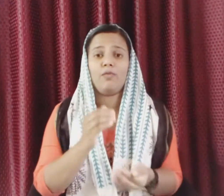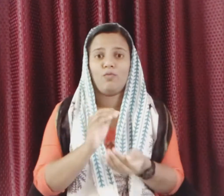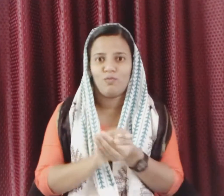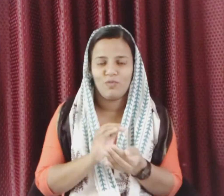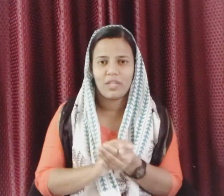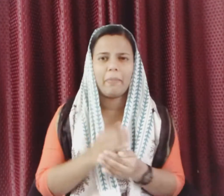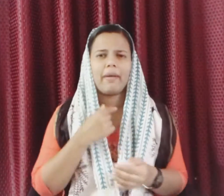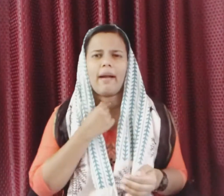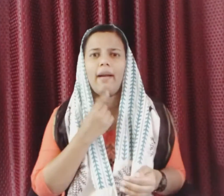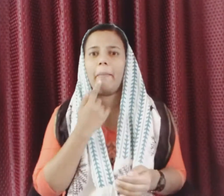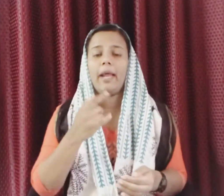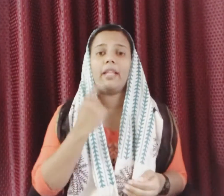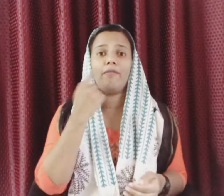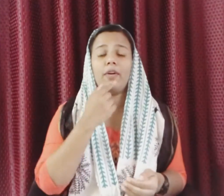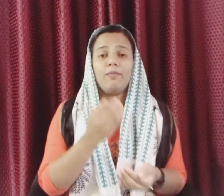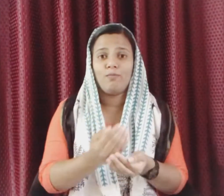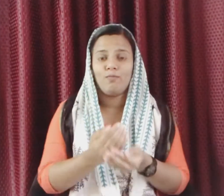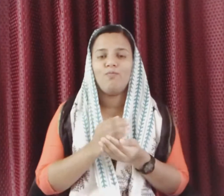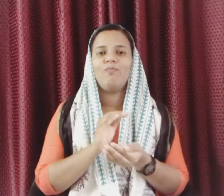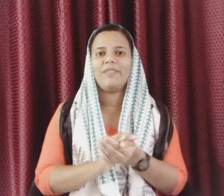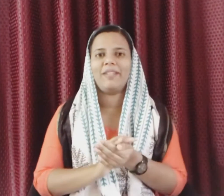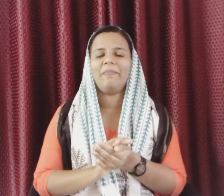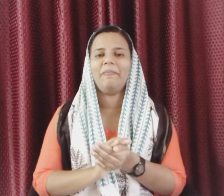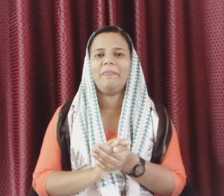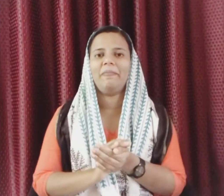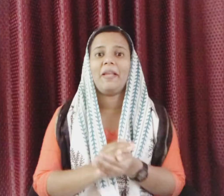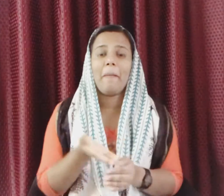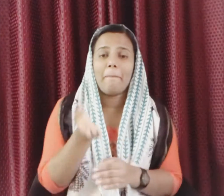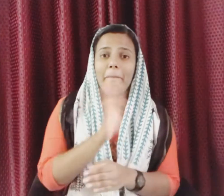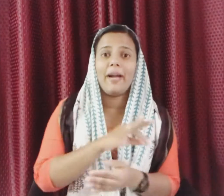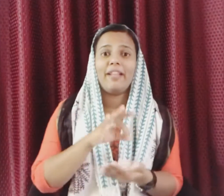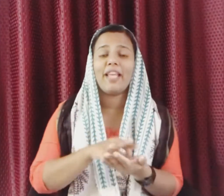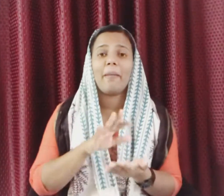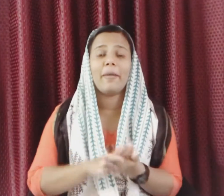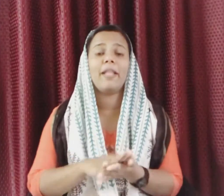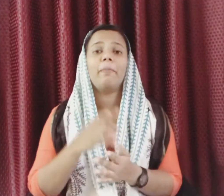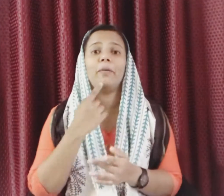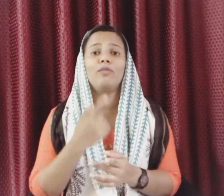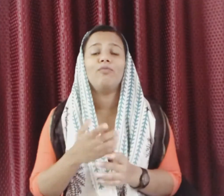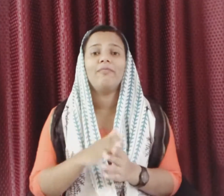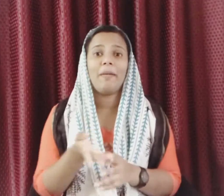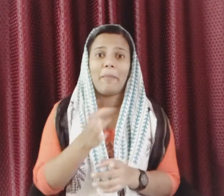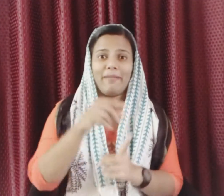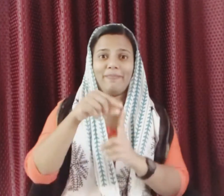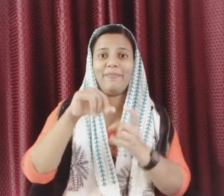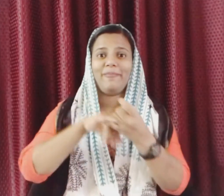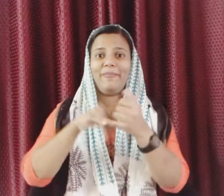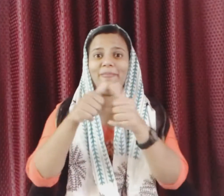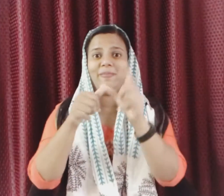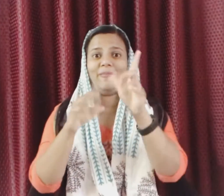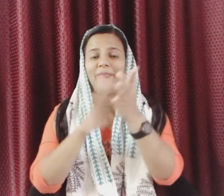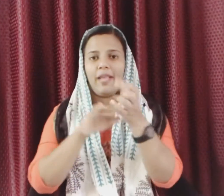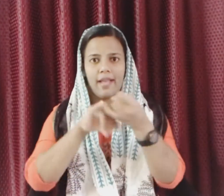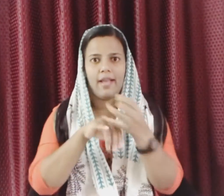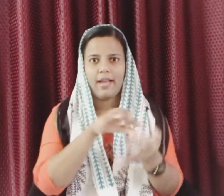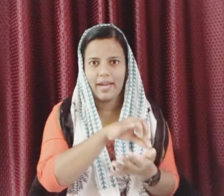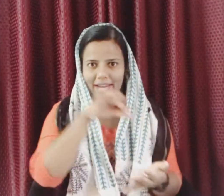നാവിനെയും വ്യാജം പറയാതെ തൻ്റെ അധരത്തെയും അടക്കിക്കൊള്ളട്ടെ. പഴയ നിയമത്തിൽ സങ്കീർത്തനത്തിൽ നിന്നും എടുത്തിരിക്കുന്ന ഒരു വേദഭാഗമാണ് സങ്കീർത്തനത്തിൽ